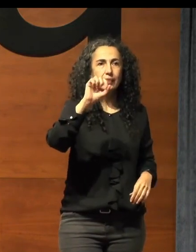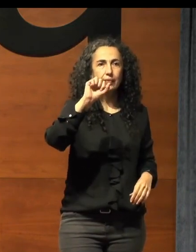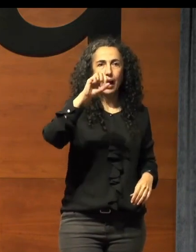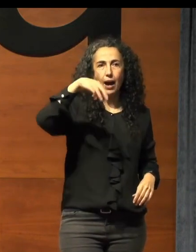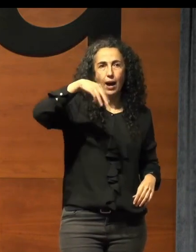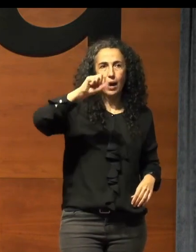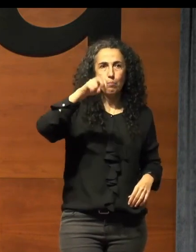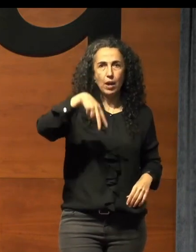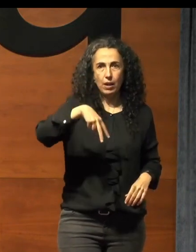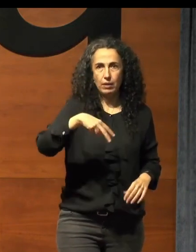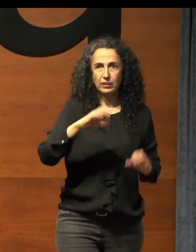certámenes,